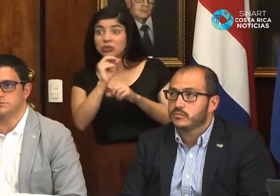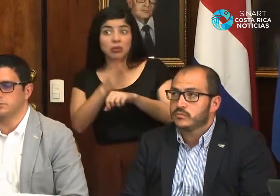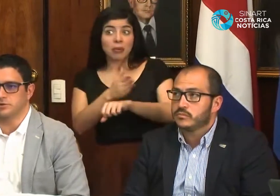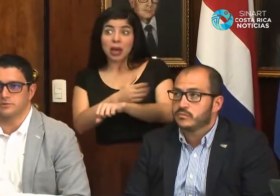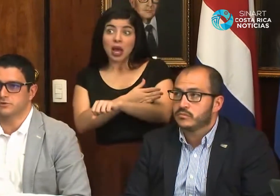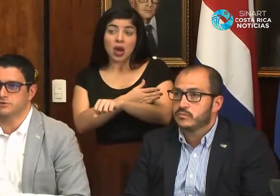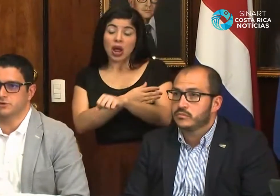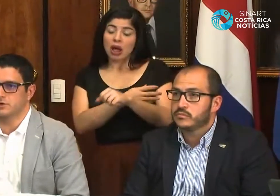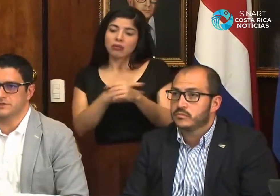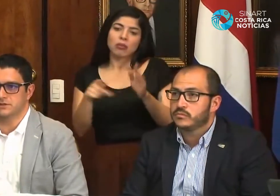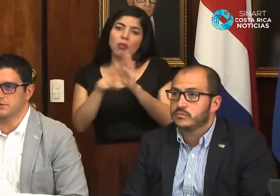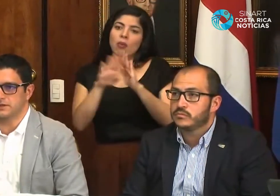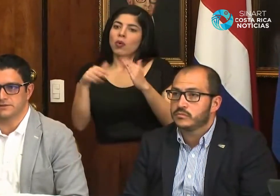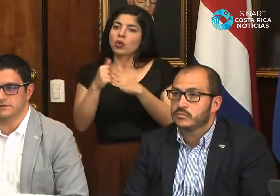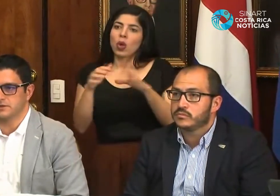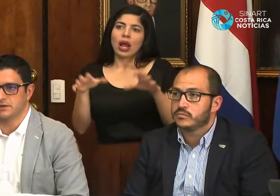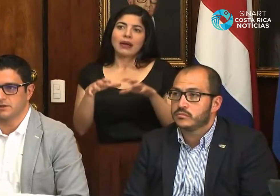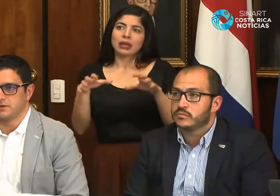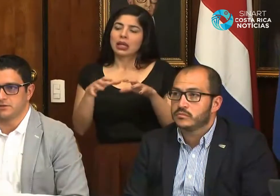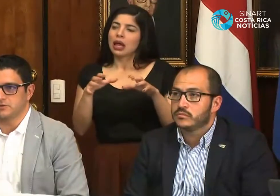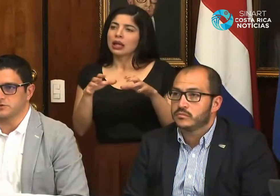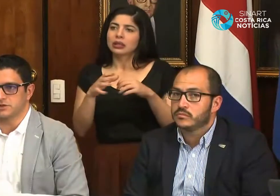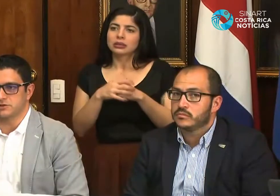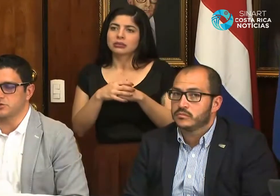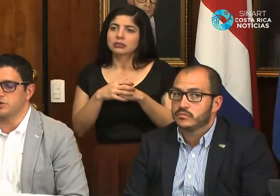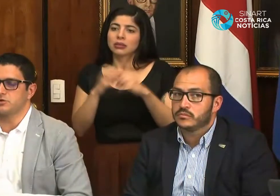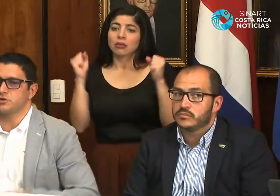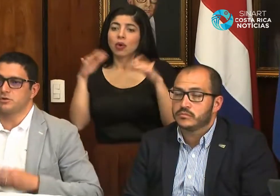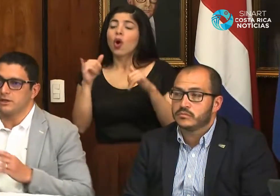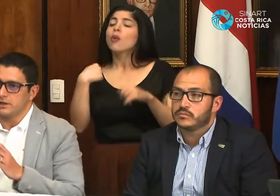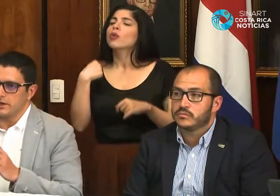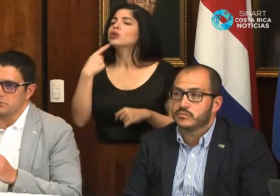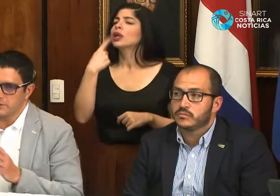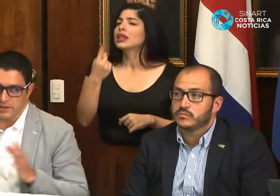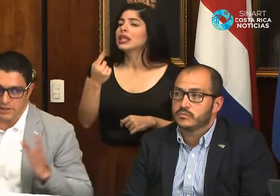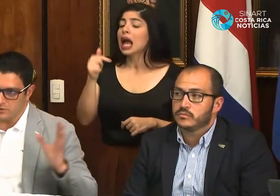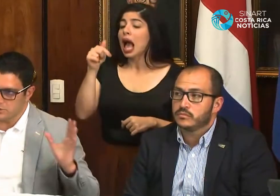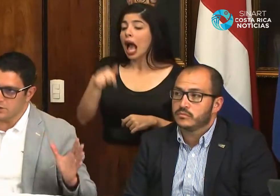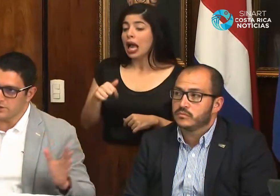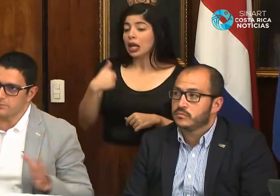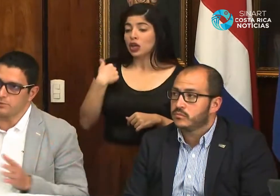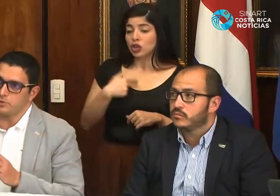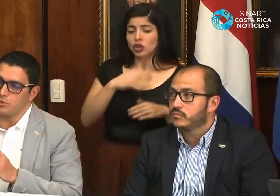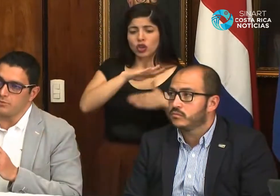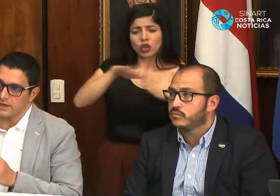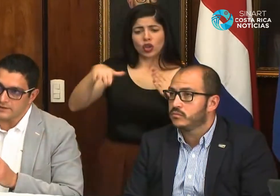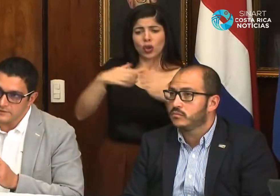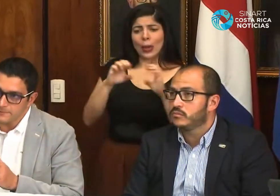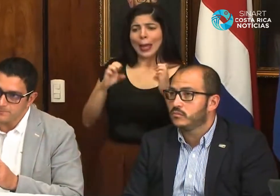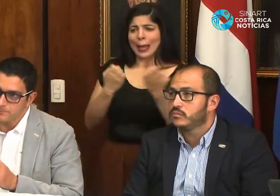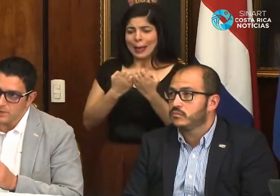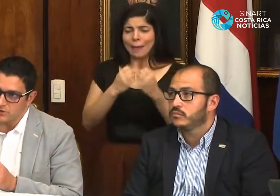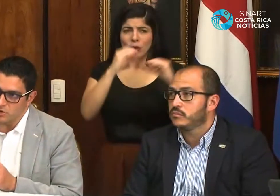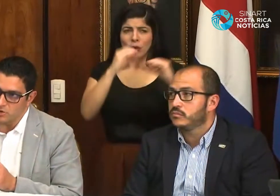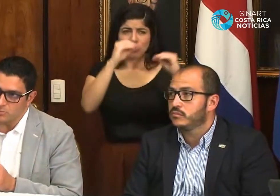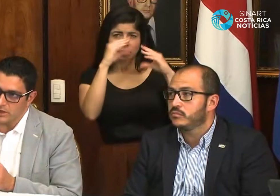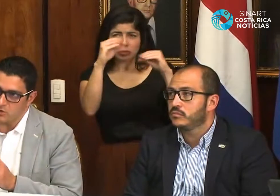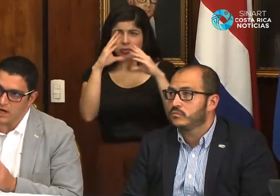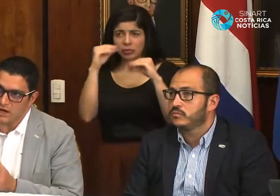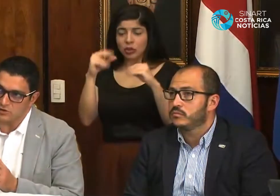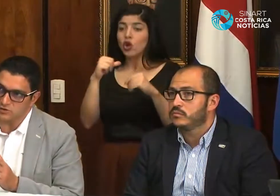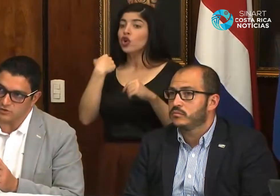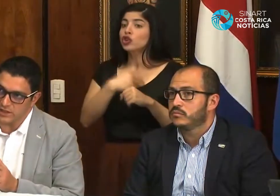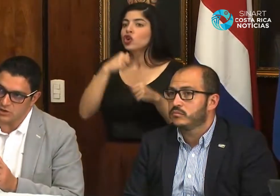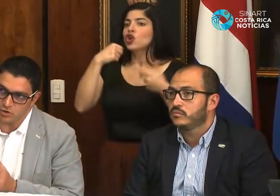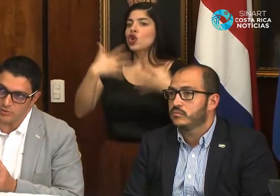mejora, prohibimos todas las actividades de concentración. Como le digo, yo aquí me he manejado todo el equipo un balance entre no provocar